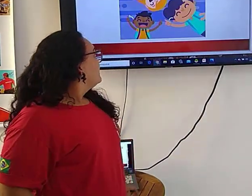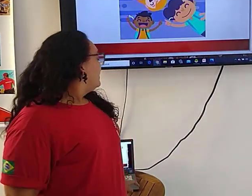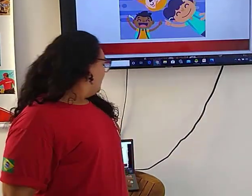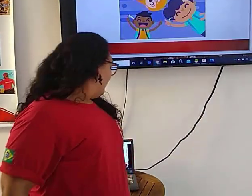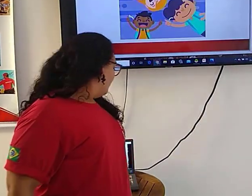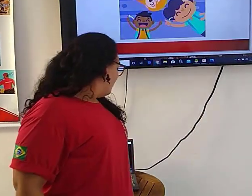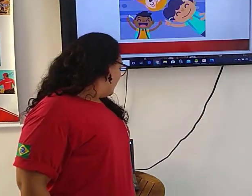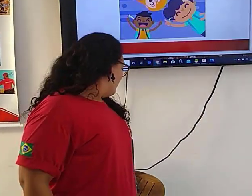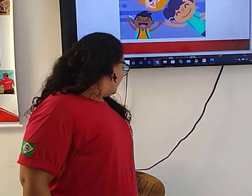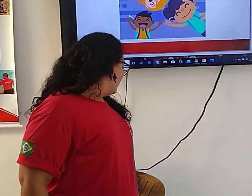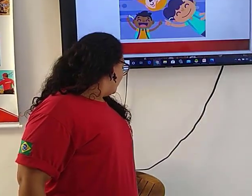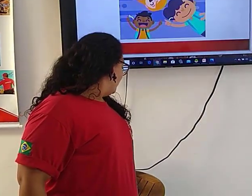Sentimentos e emoções.